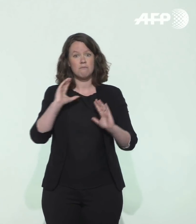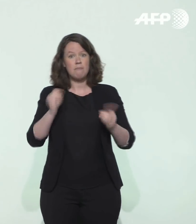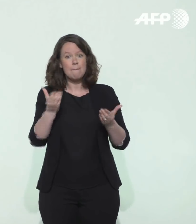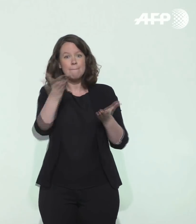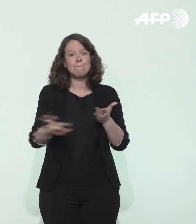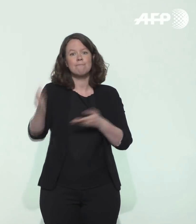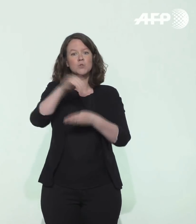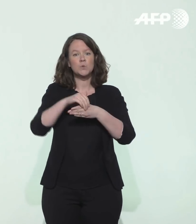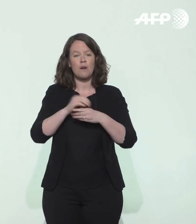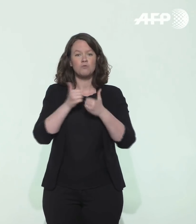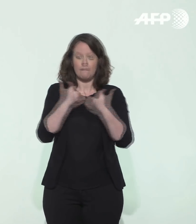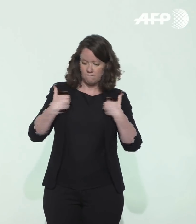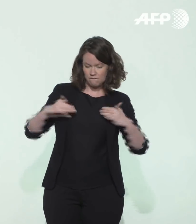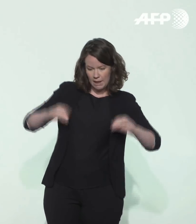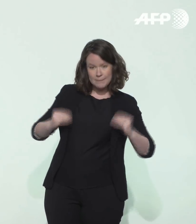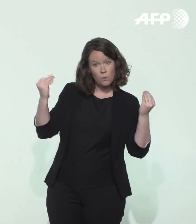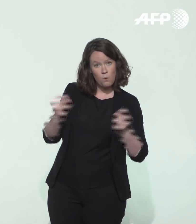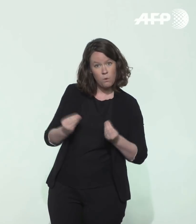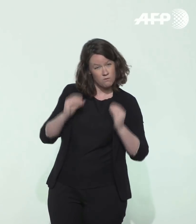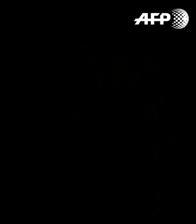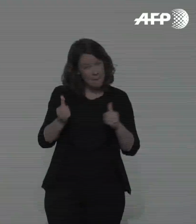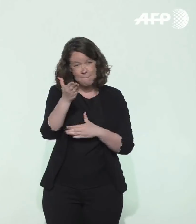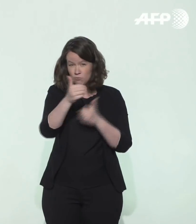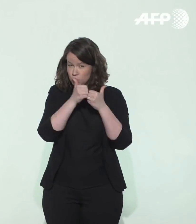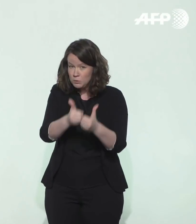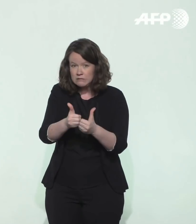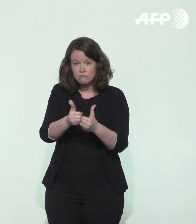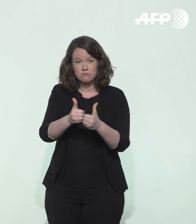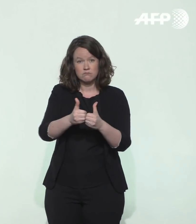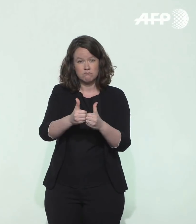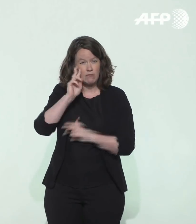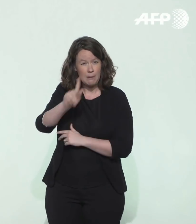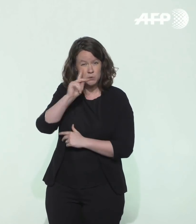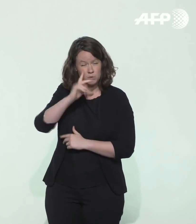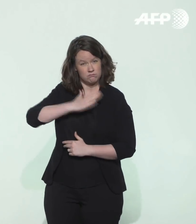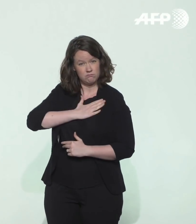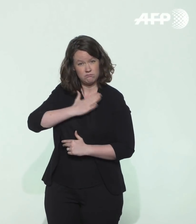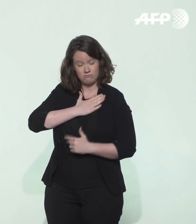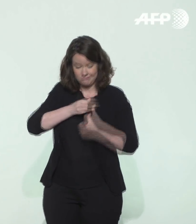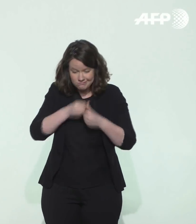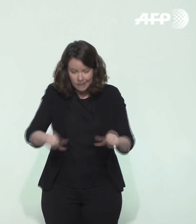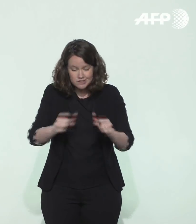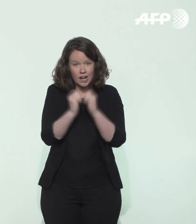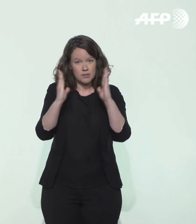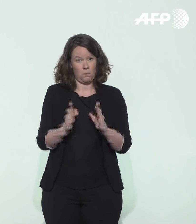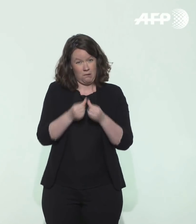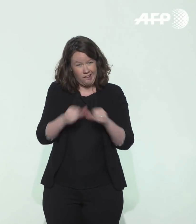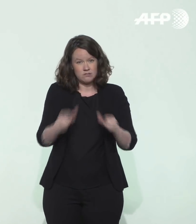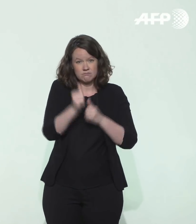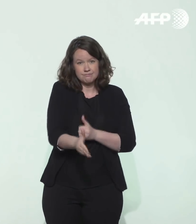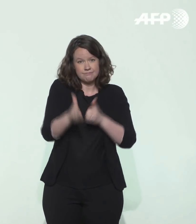soir, ça ne doit pas changer vos pratiques. Il est important de rester chez vous, car le confinement jusqu'au 11 mai est l'une des